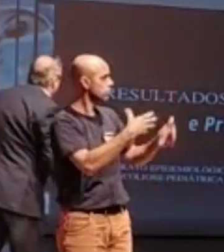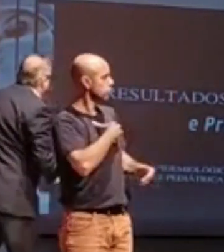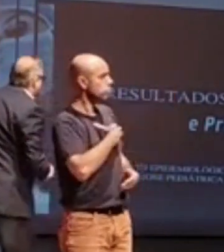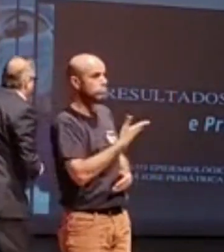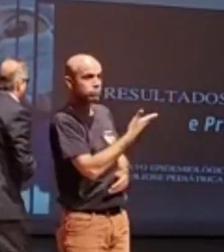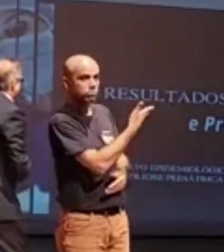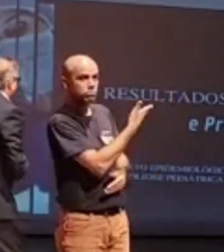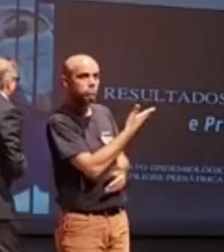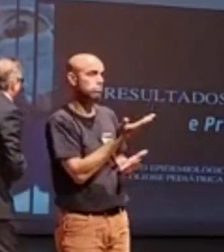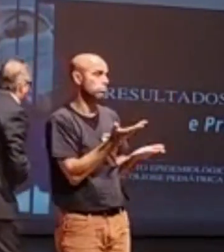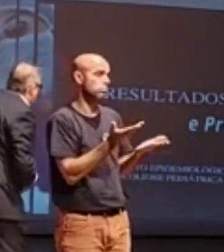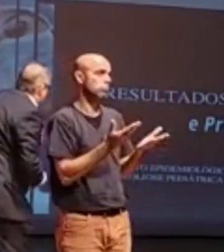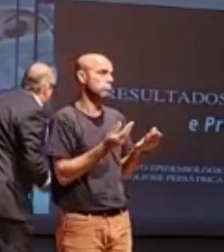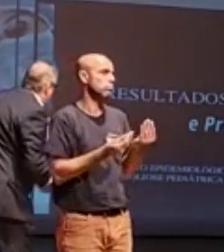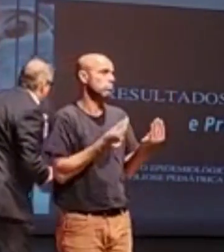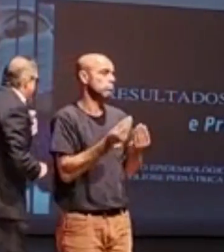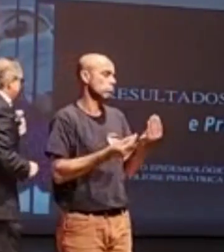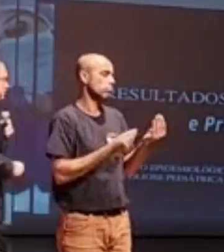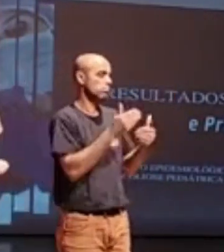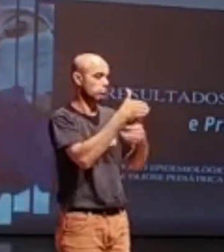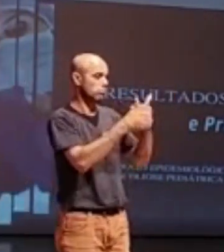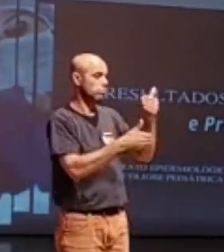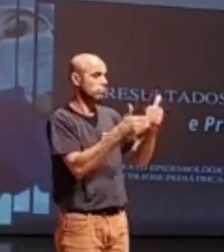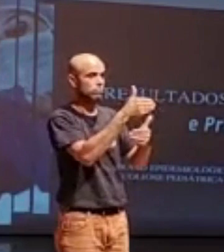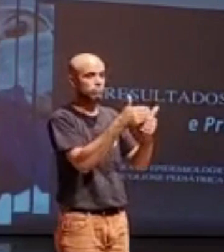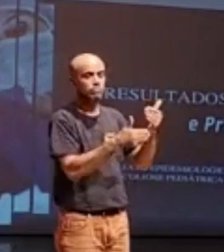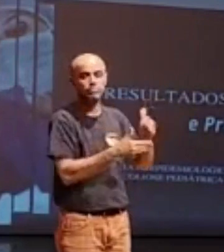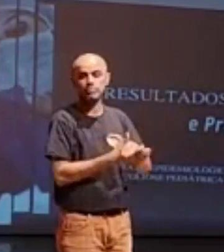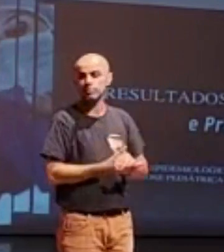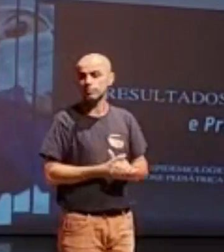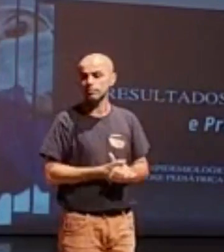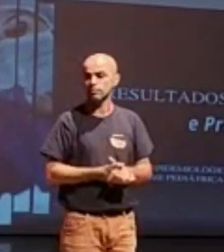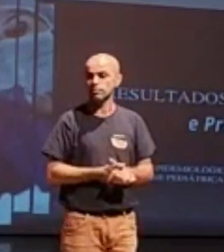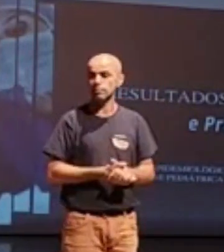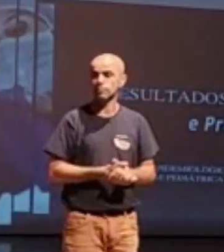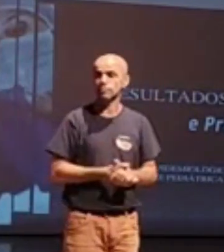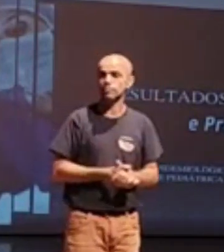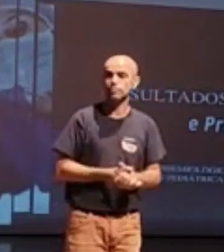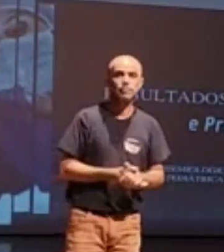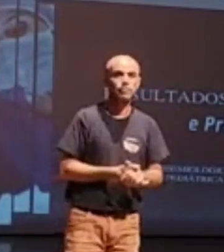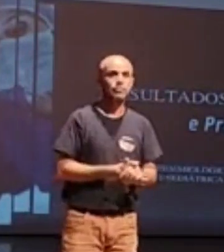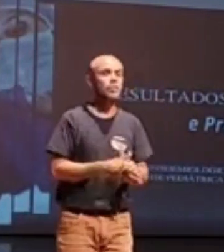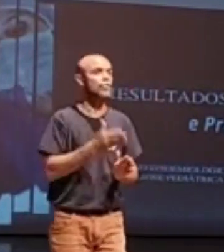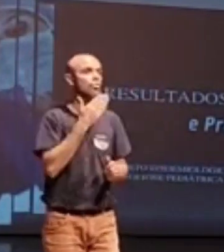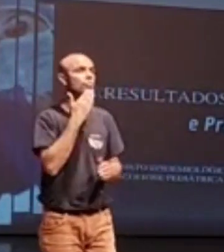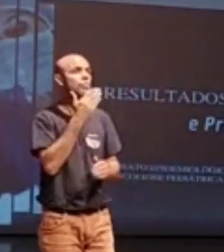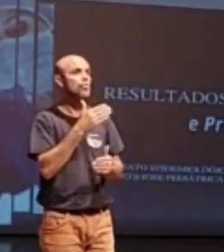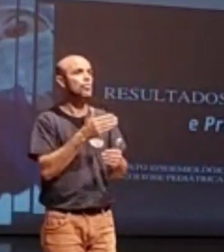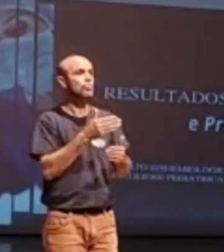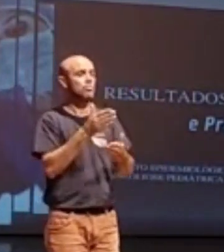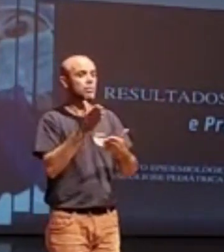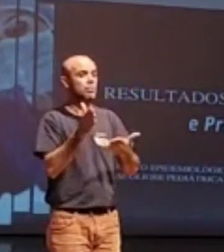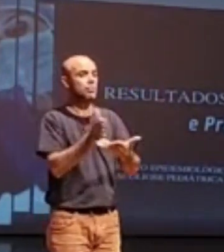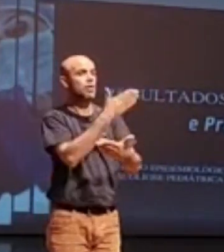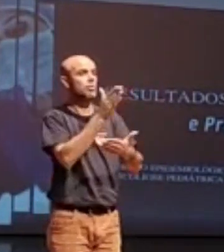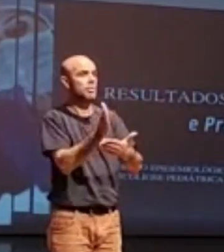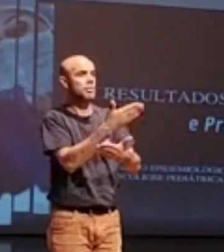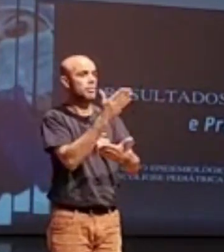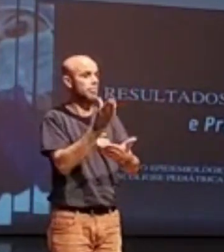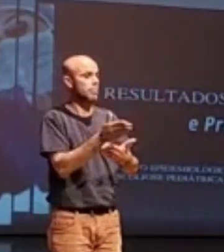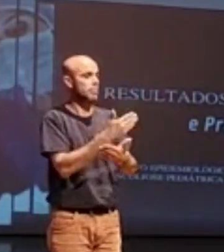também. É possível também. Eu vou pedir para passar. Deixa eu ver se eu consigo passar